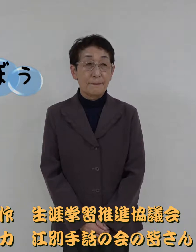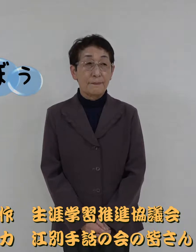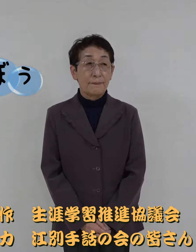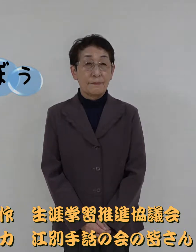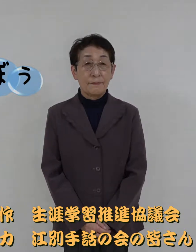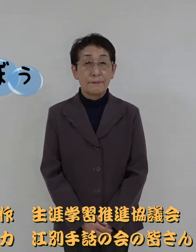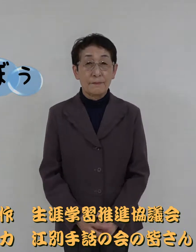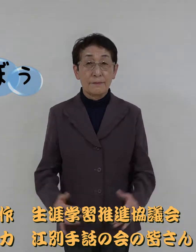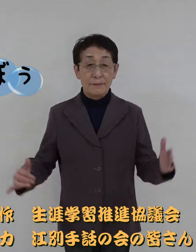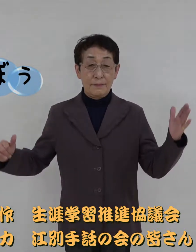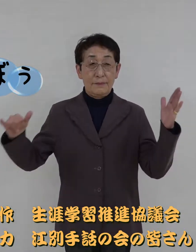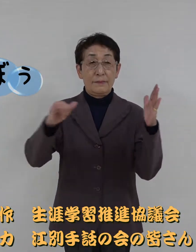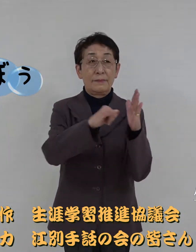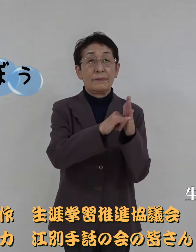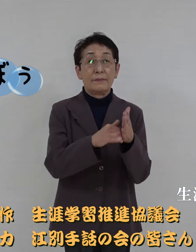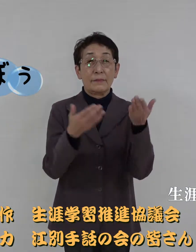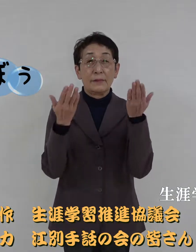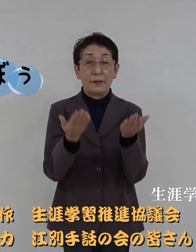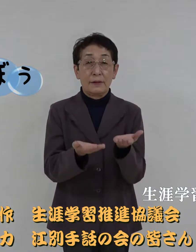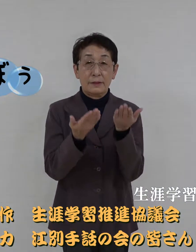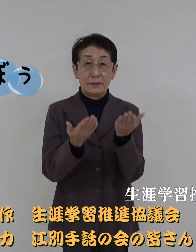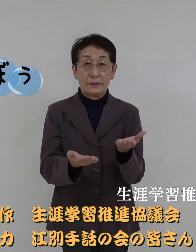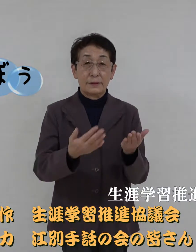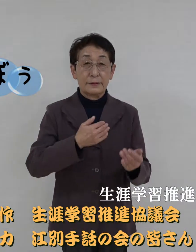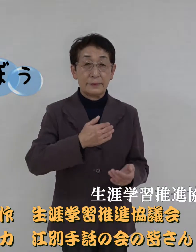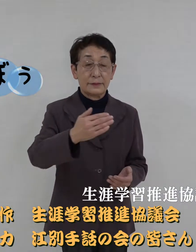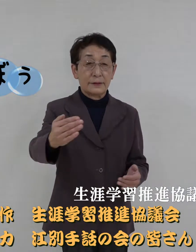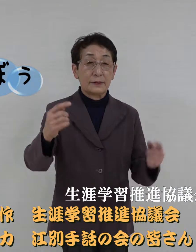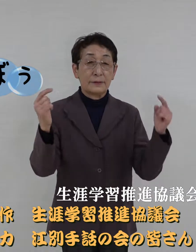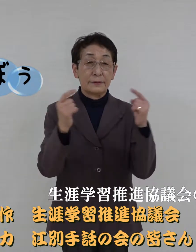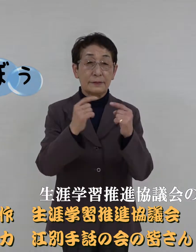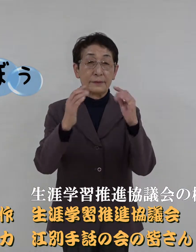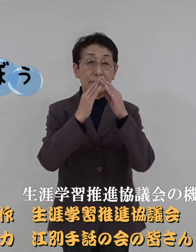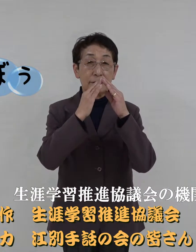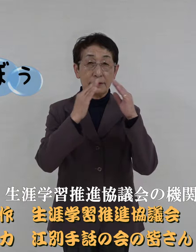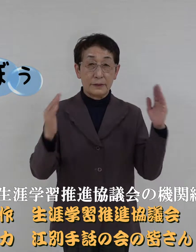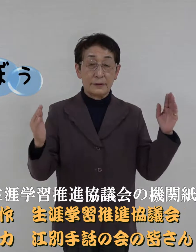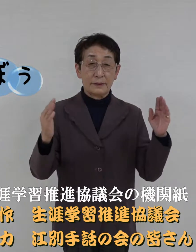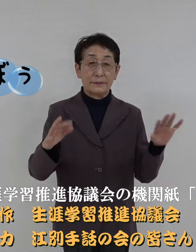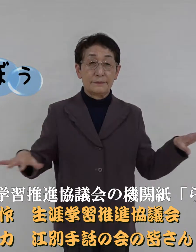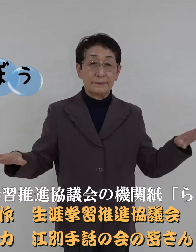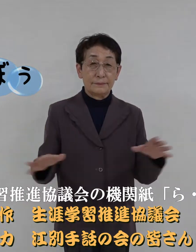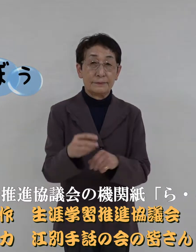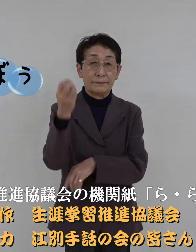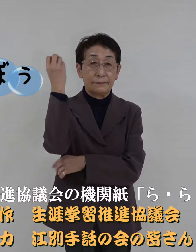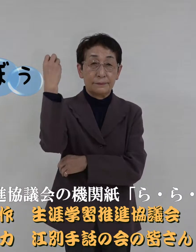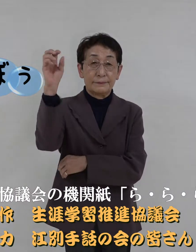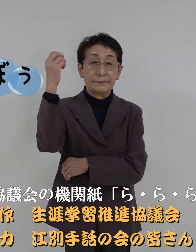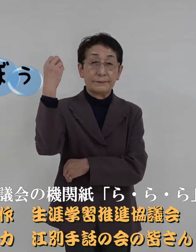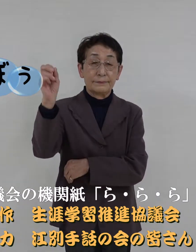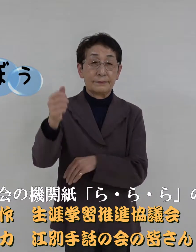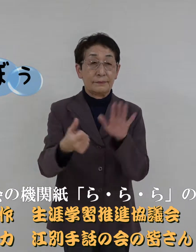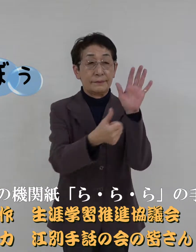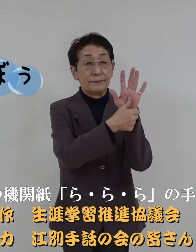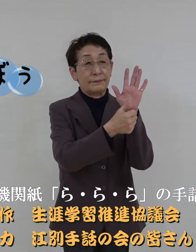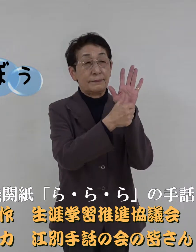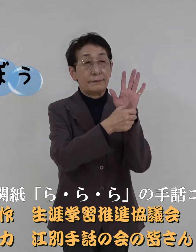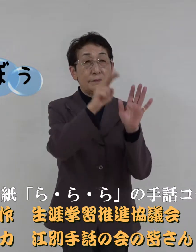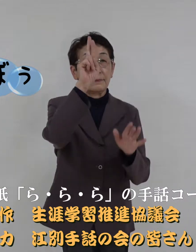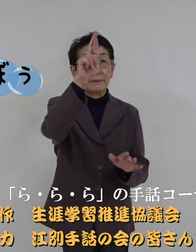障害学習推進協議会の機関誌ラララの手話コーナ